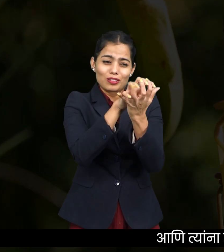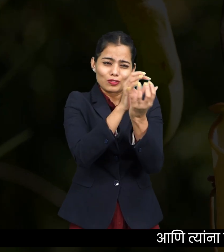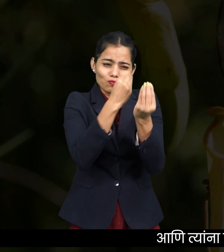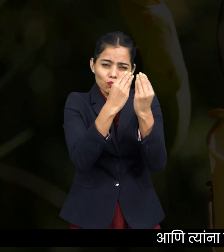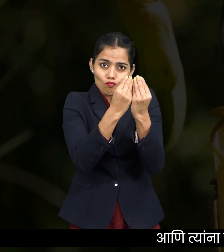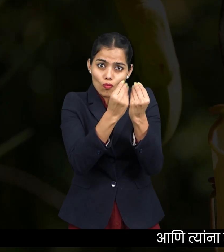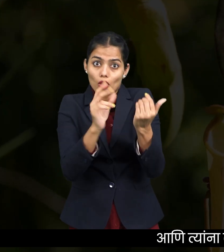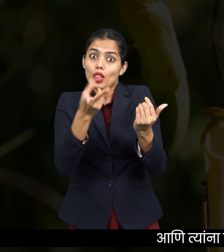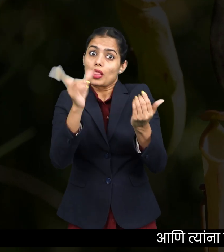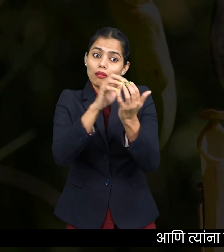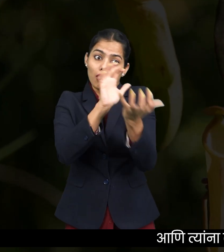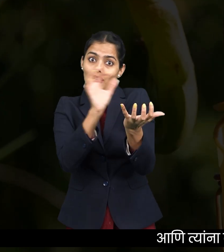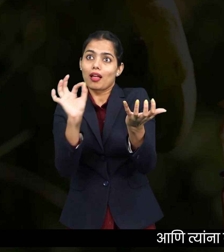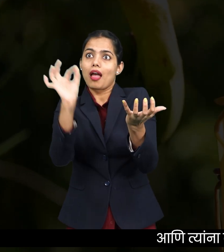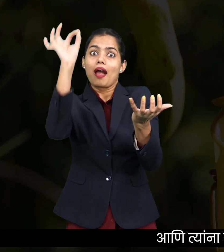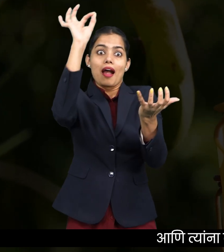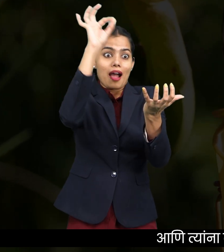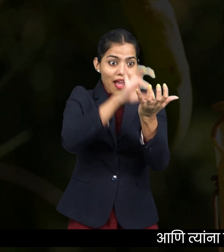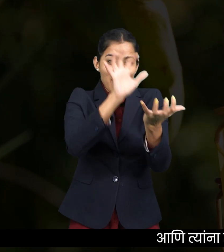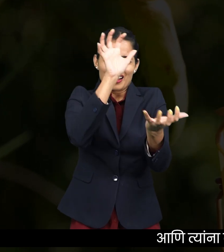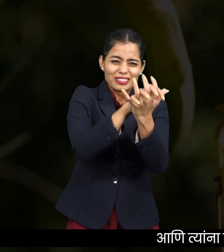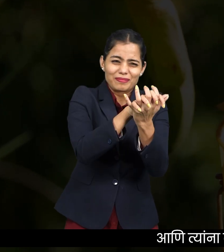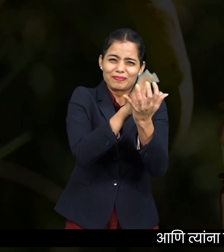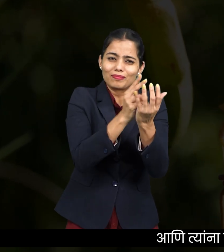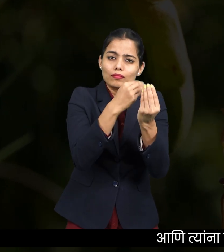बंदिवासात ठेवतात.